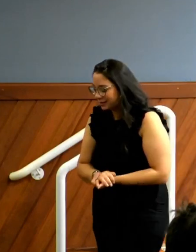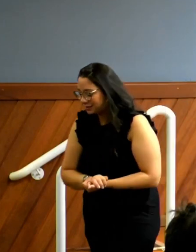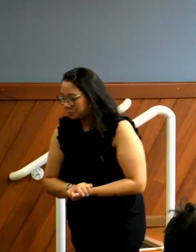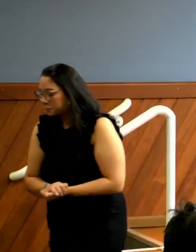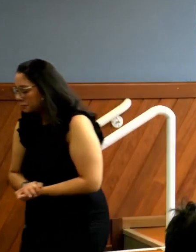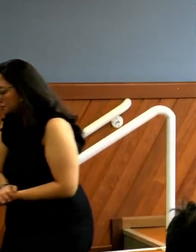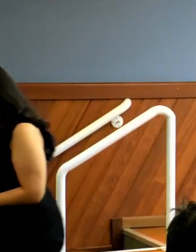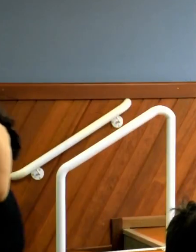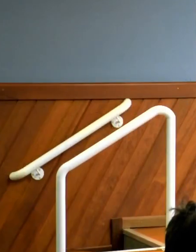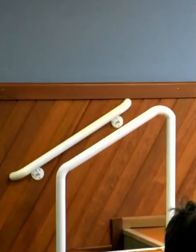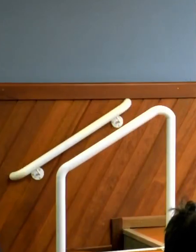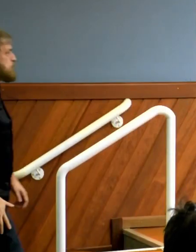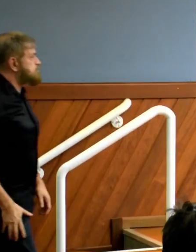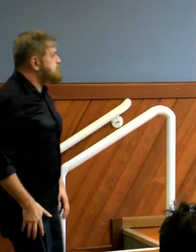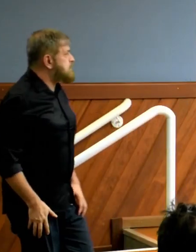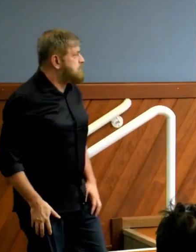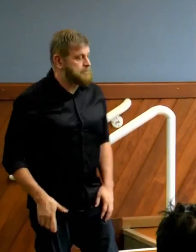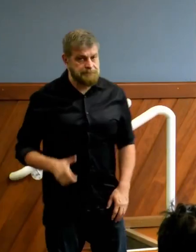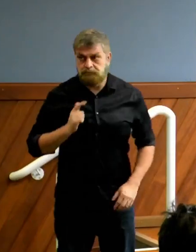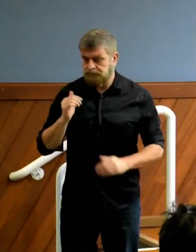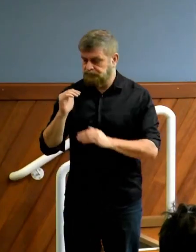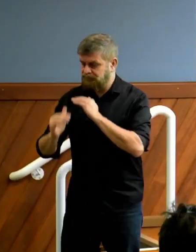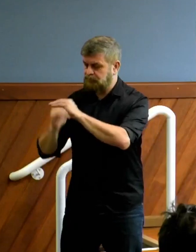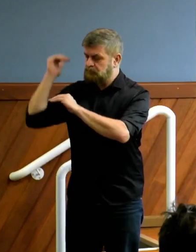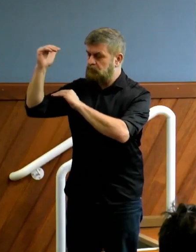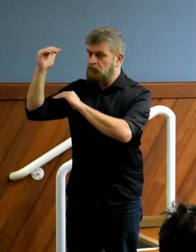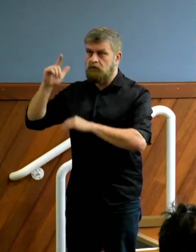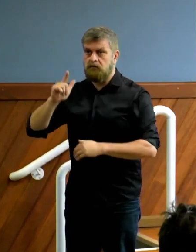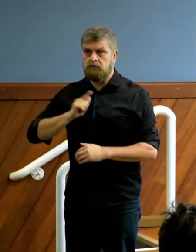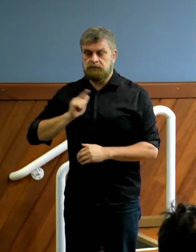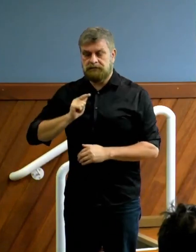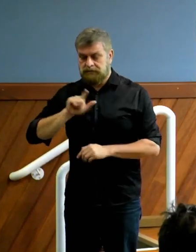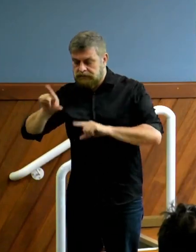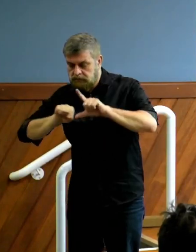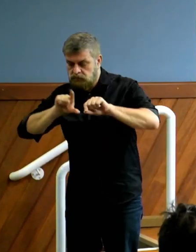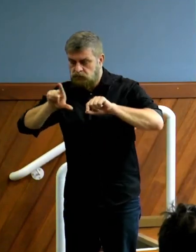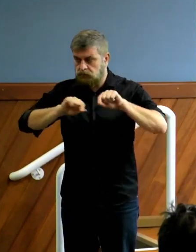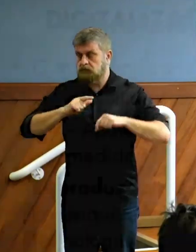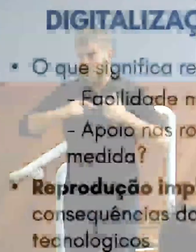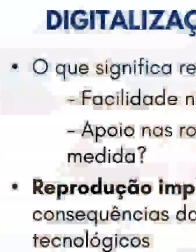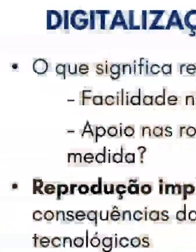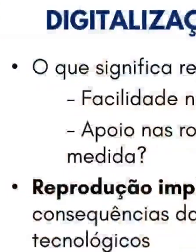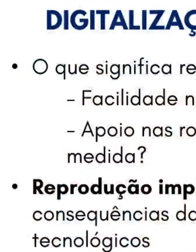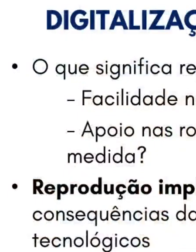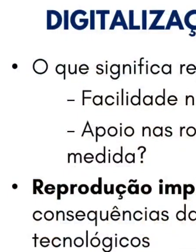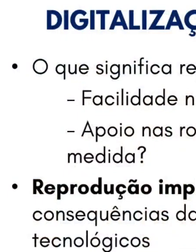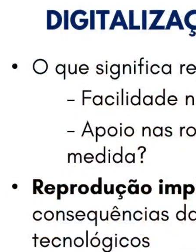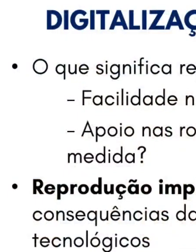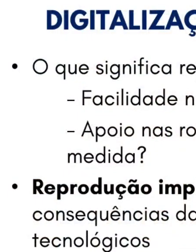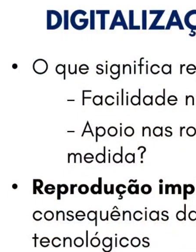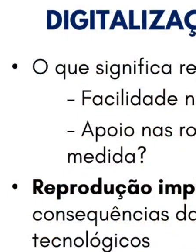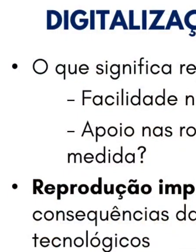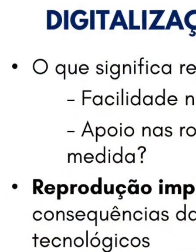a reprodução é esse salto que eu comentei com vocês, que tem escolhas e precisa ser muito bem organizado e tem